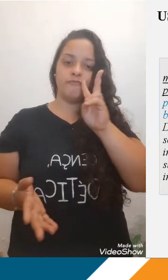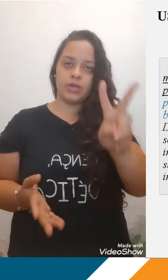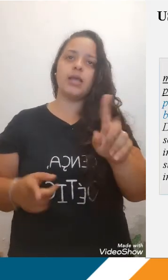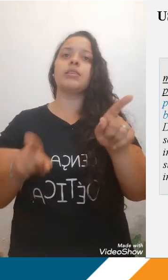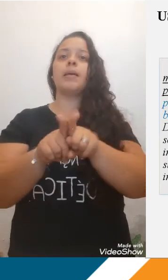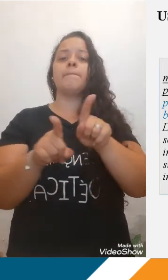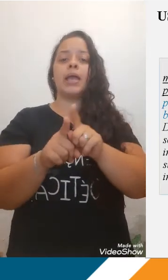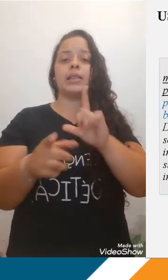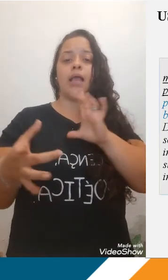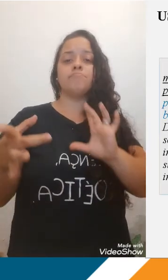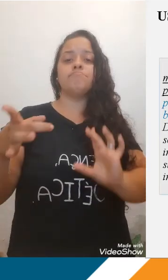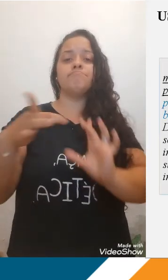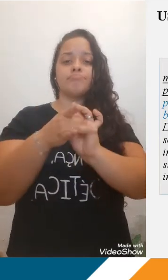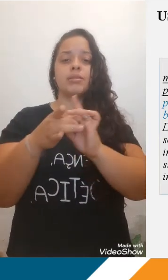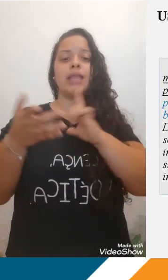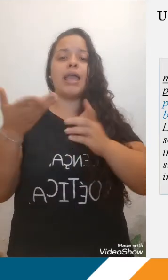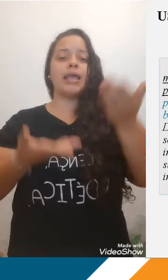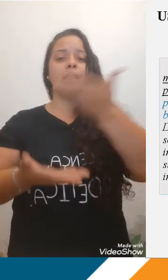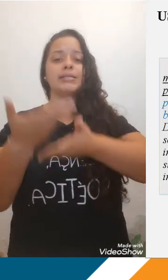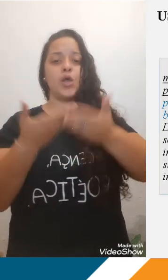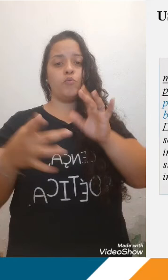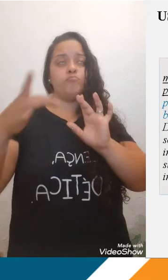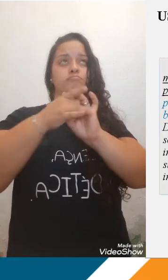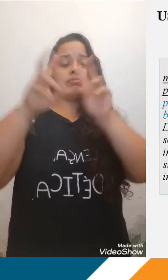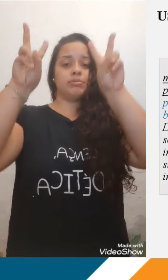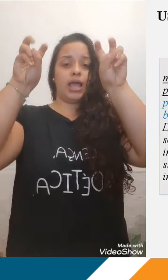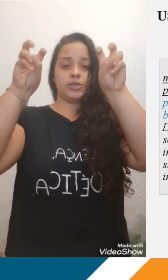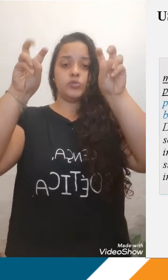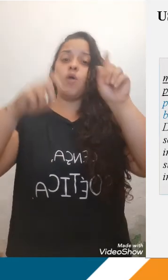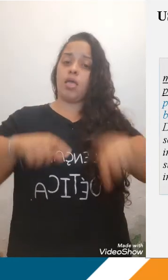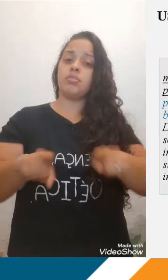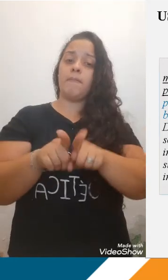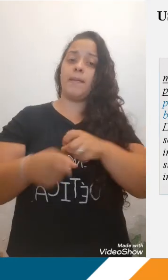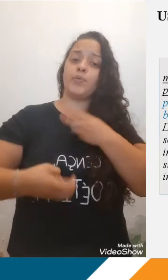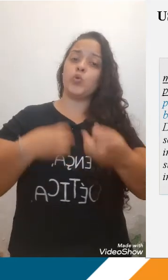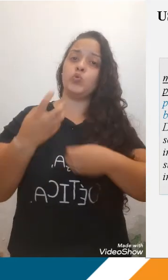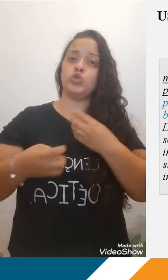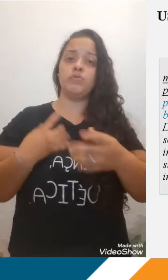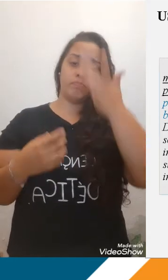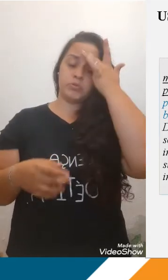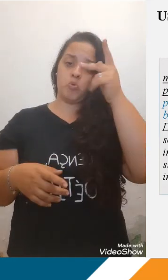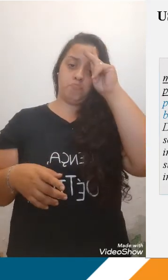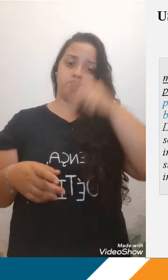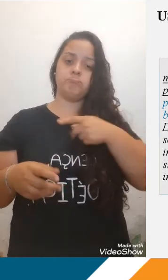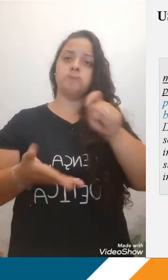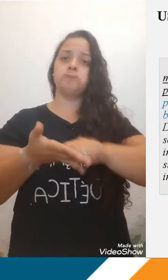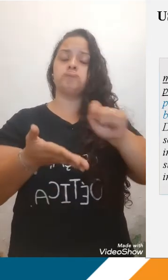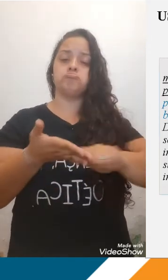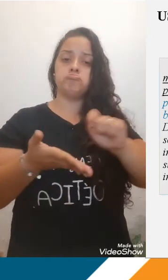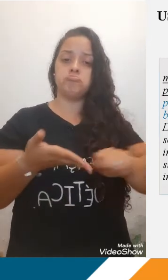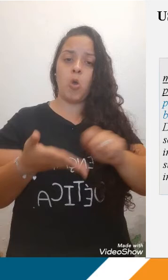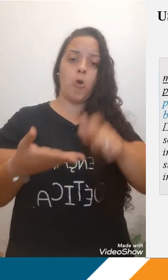porque mantém a relação com o texto, e é produtivo, tendo em vista que se articula bem com o tópico